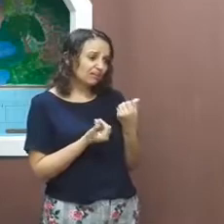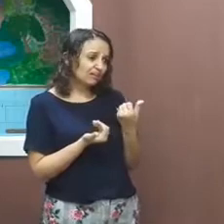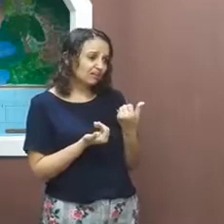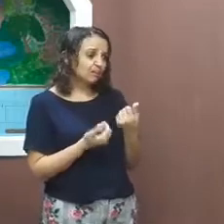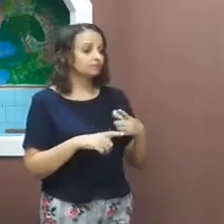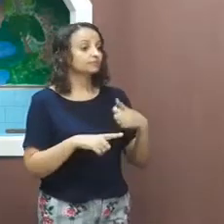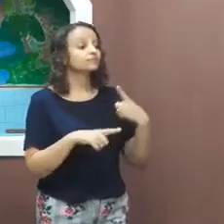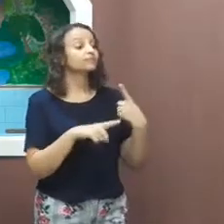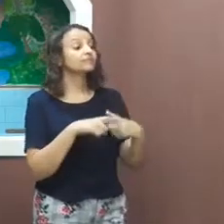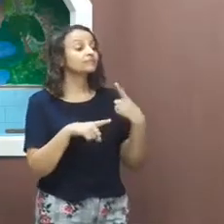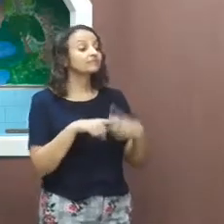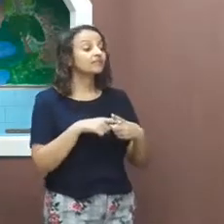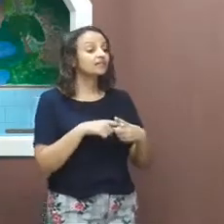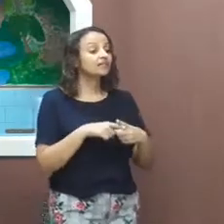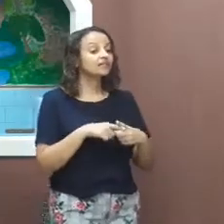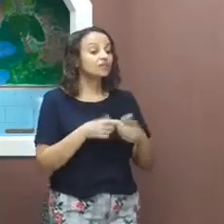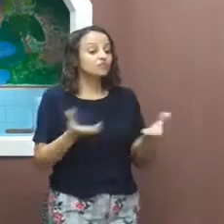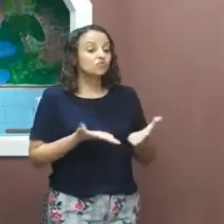é totalmente estimulada,